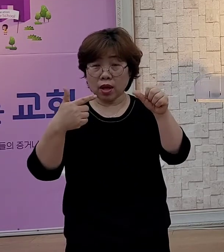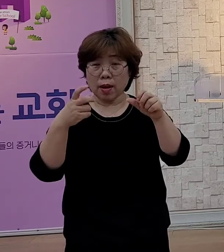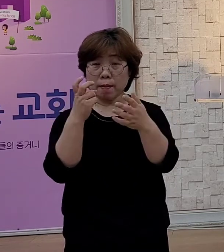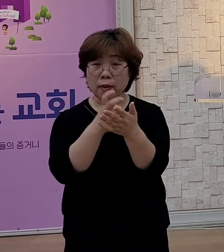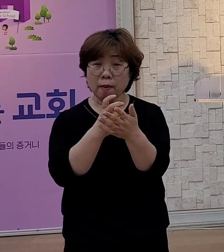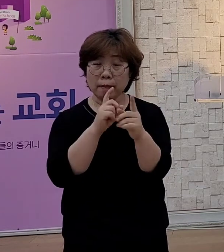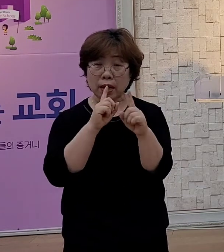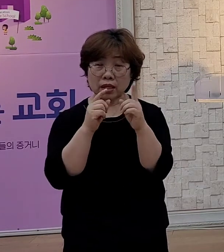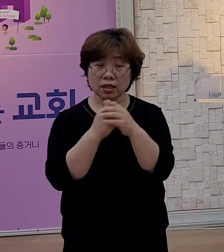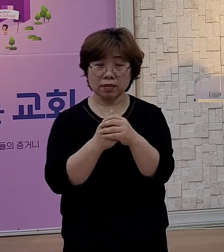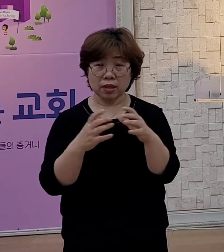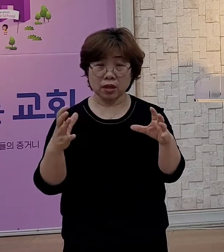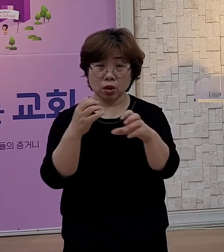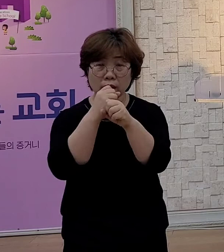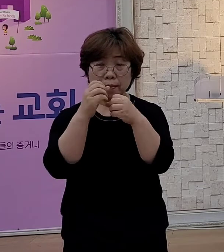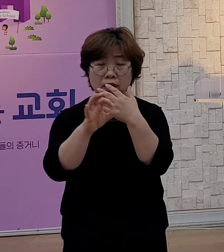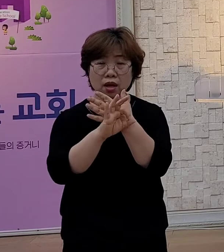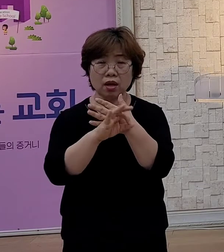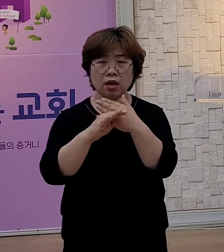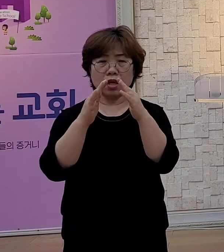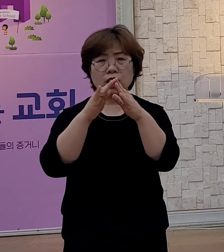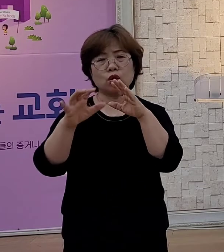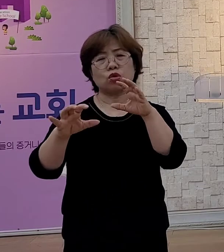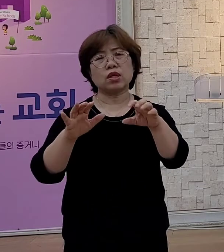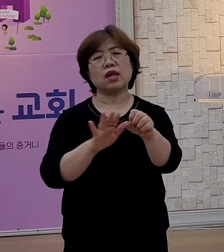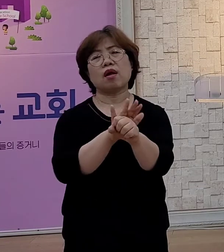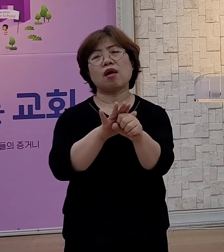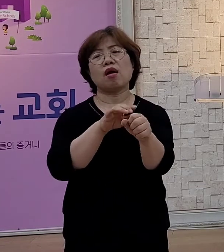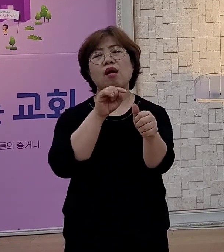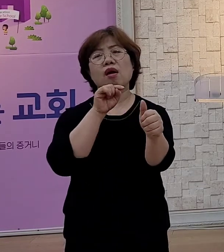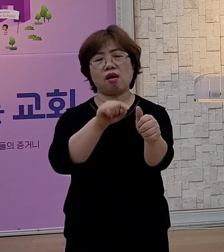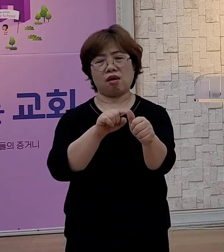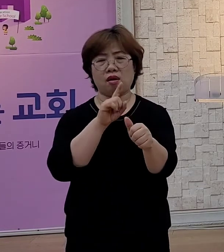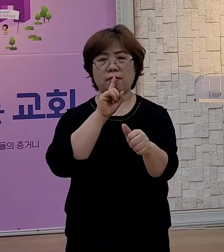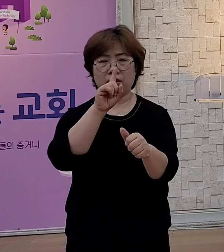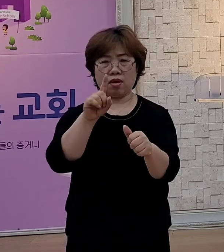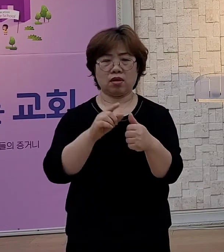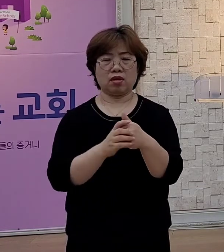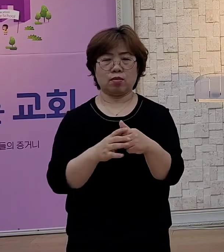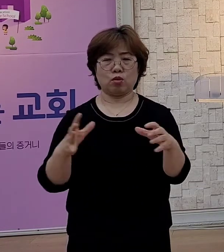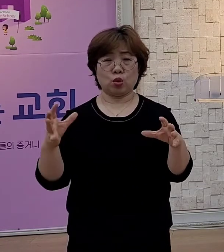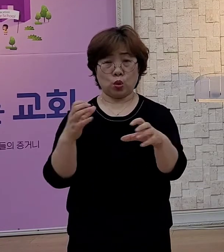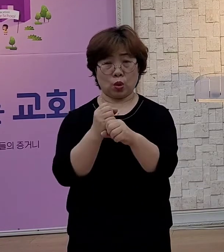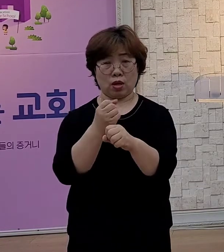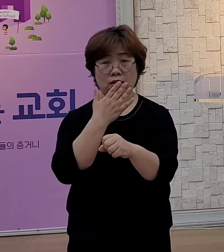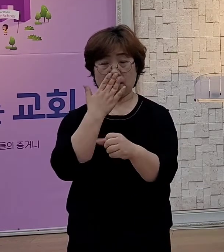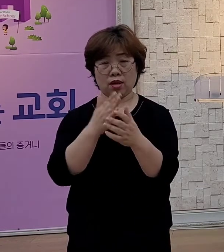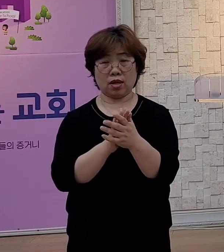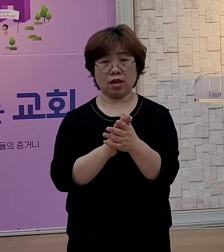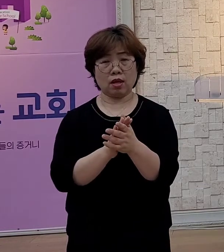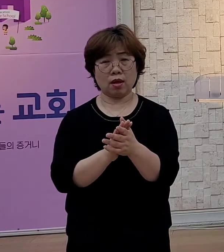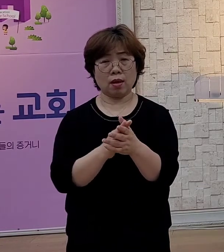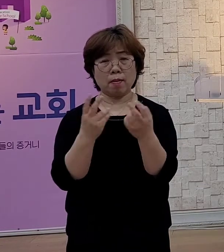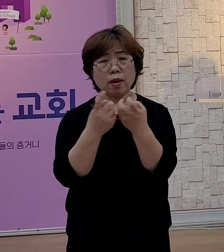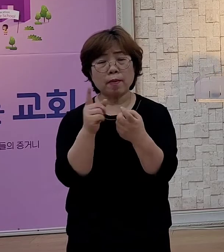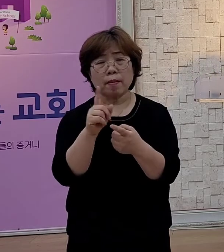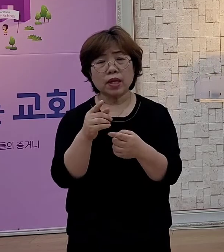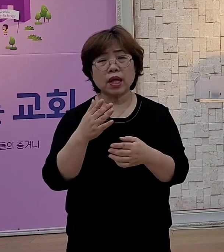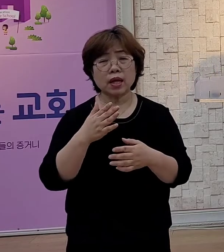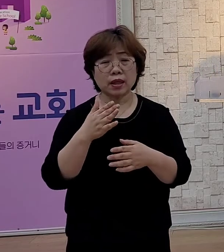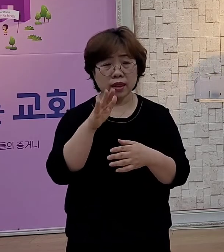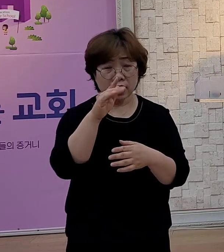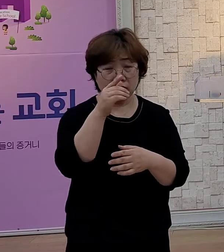사랑하라 그랬죠. 오늘 8절에 보세요. 뭐라고 되어 있습니까? 내 이웃을 내 몸과 같이 사랑하라.